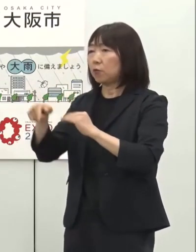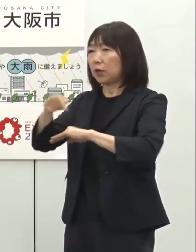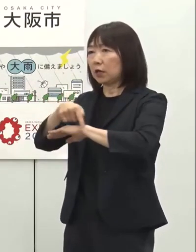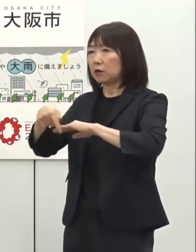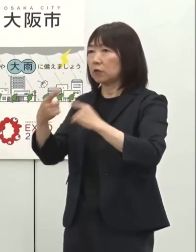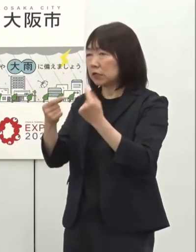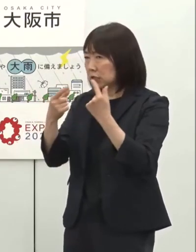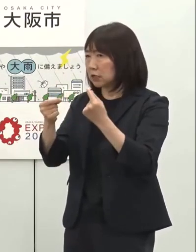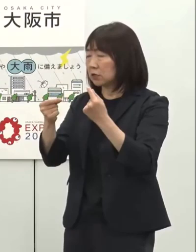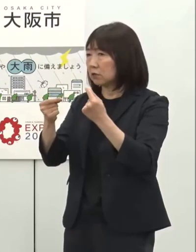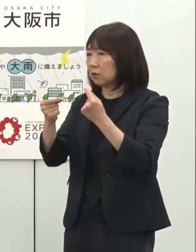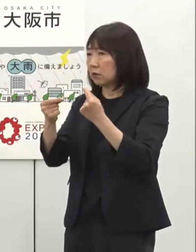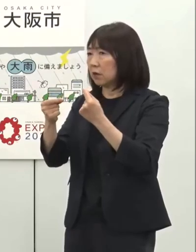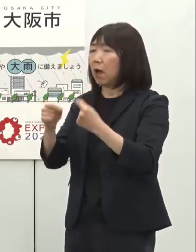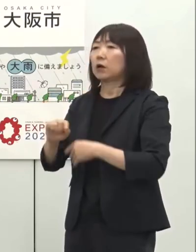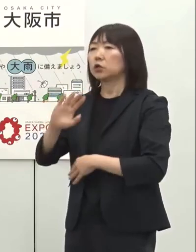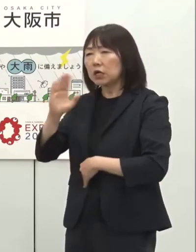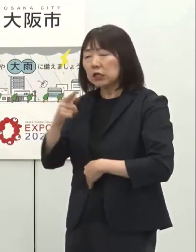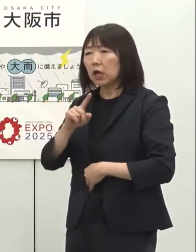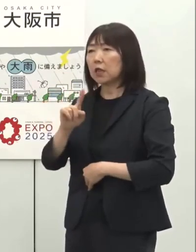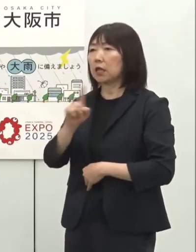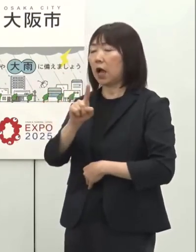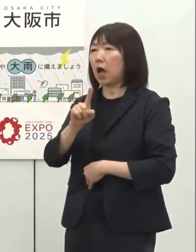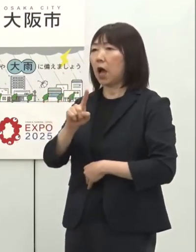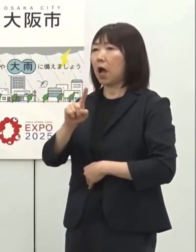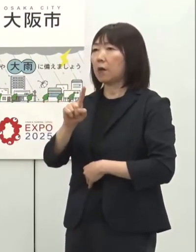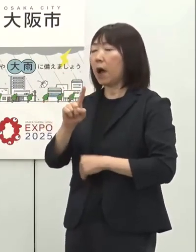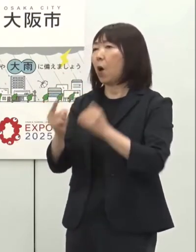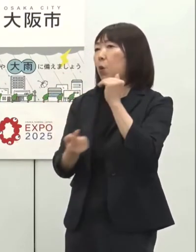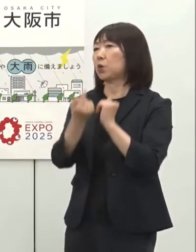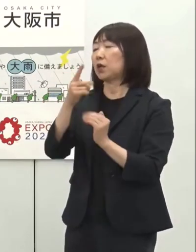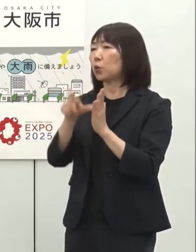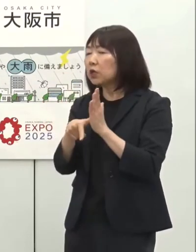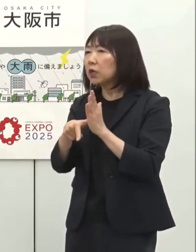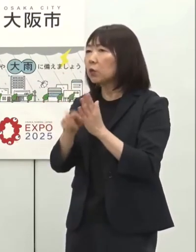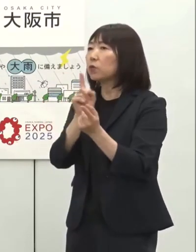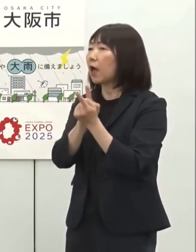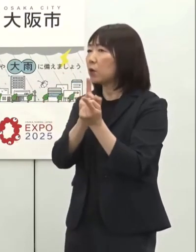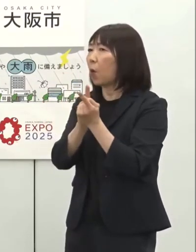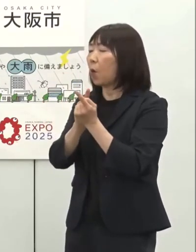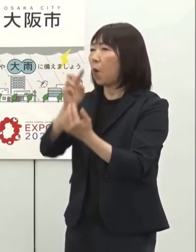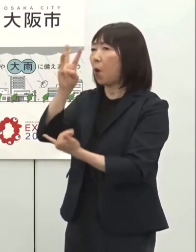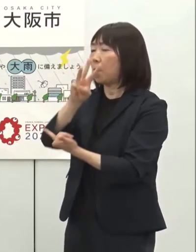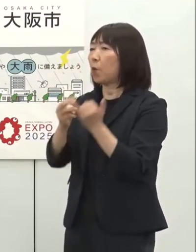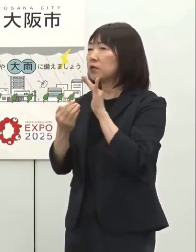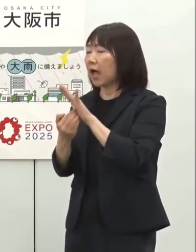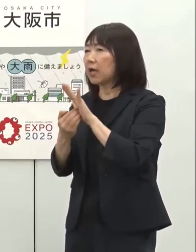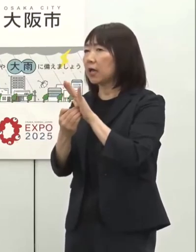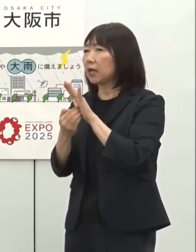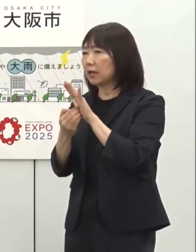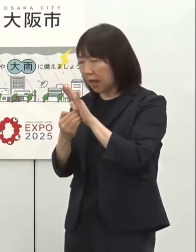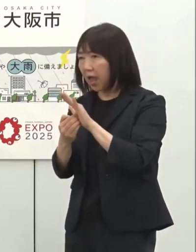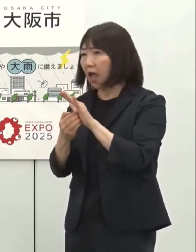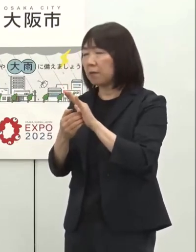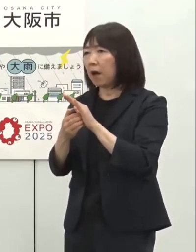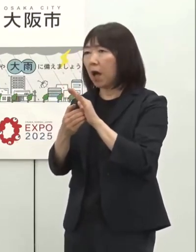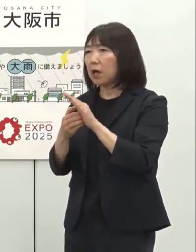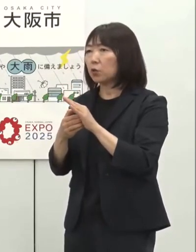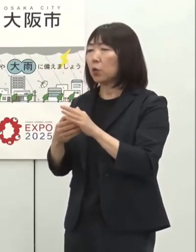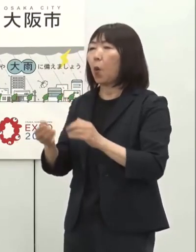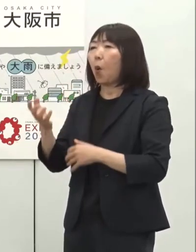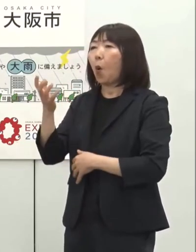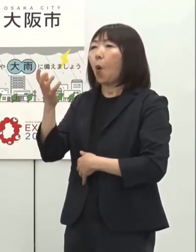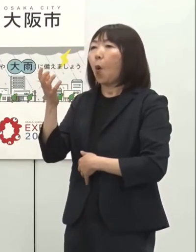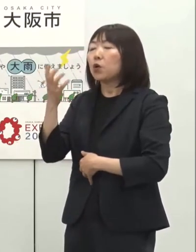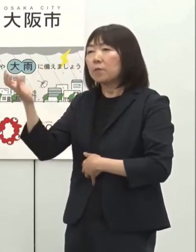その有事の対応、つまり前もちらっと防災のところで言いましたけど、伊目前大橋とかですね、伊目崎トンネル、ま